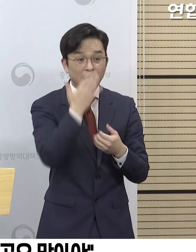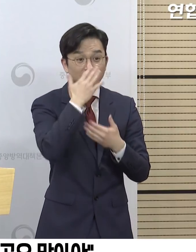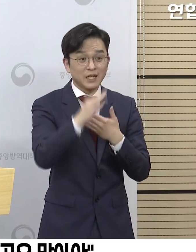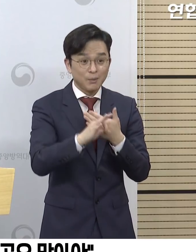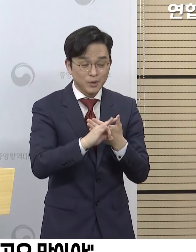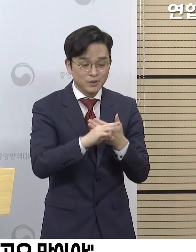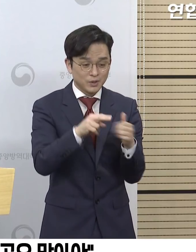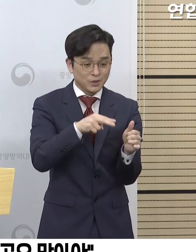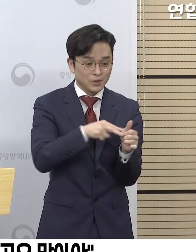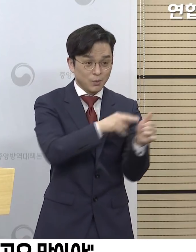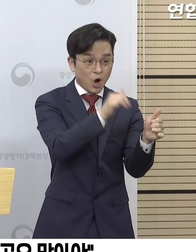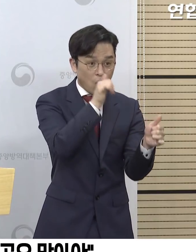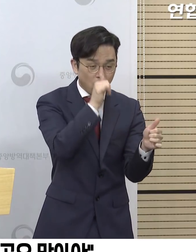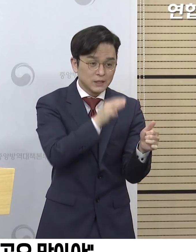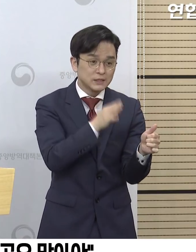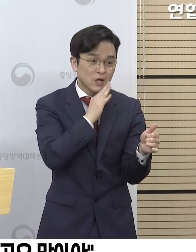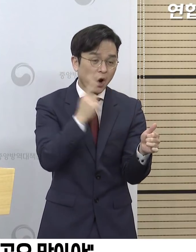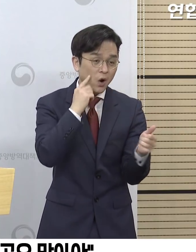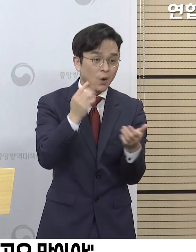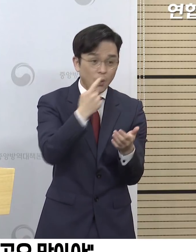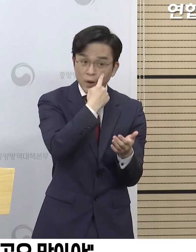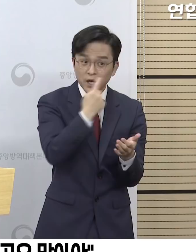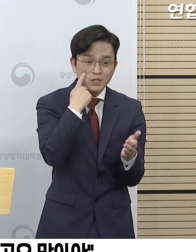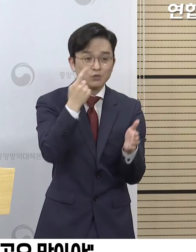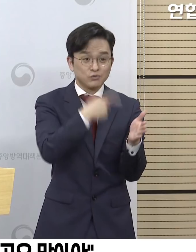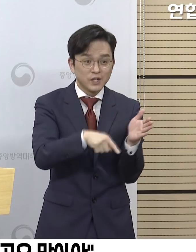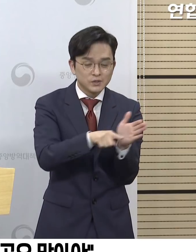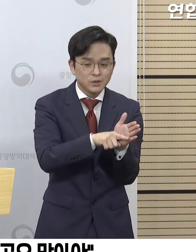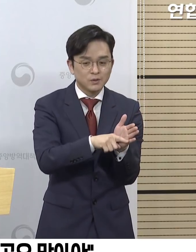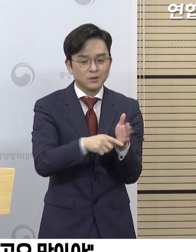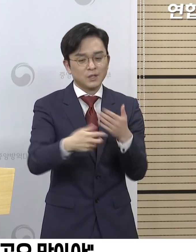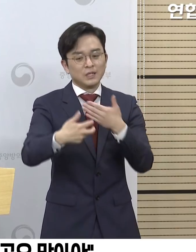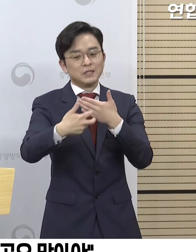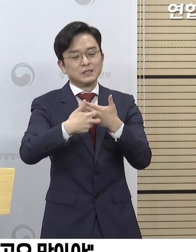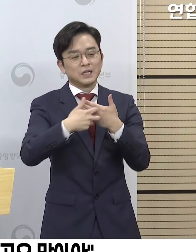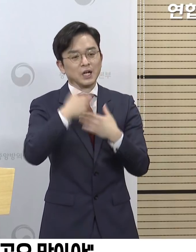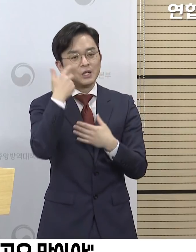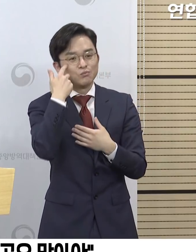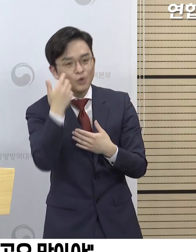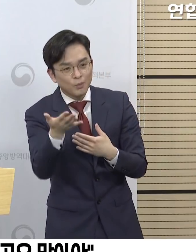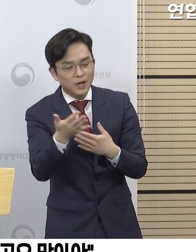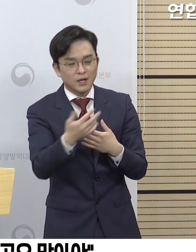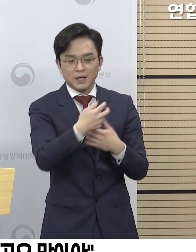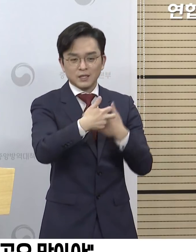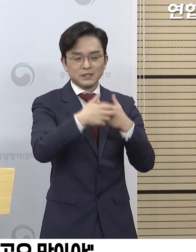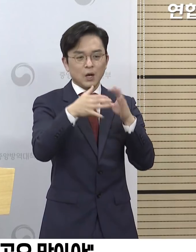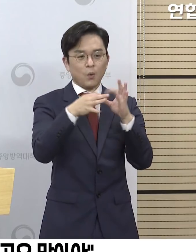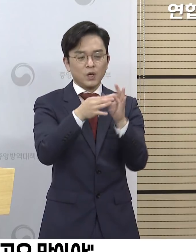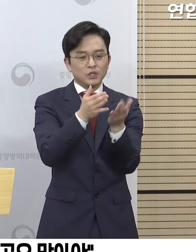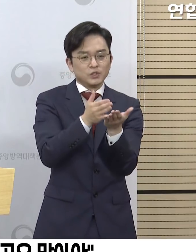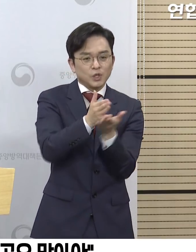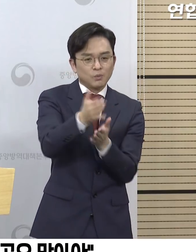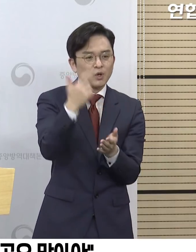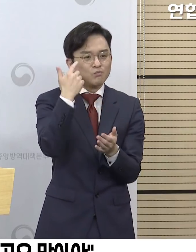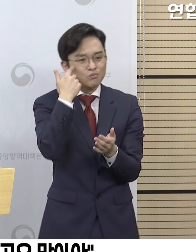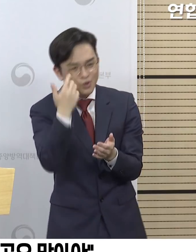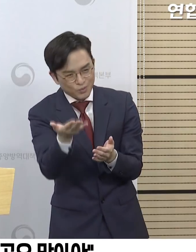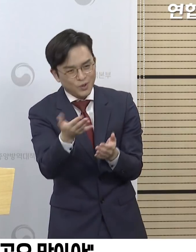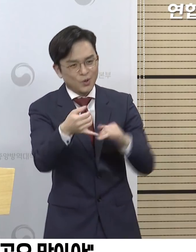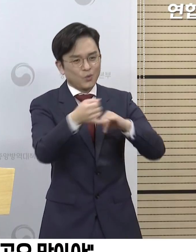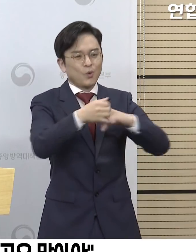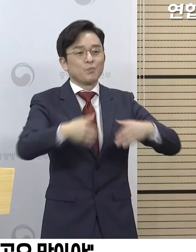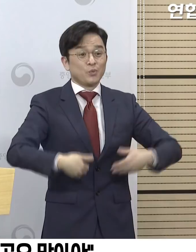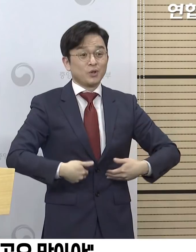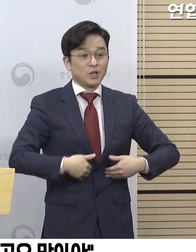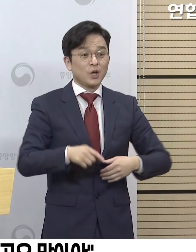부정확한 소문이나 거짓 정보는 공유하지 않기 등의 그런 원칙들에 대해서 설명을 하고 있습니다. 이런 부분들에 대해서